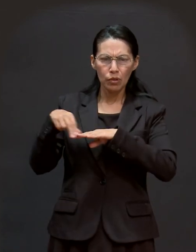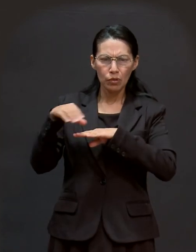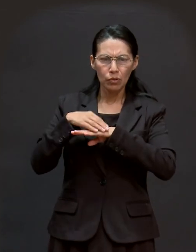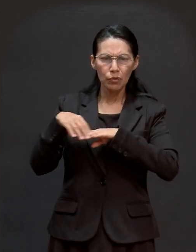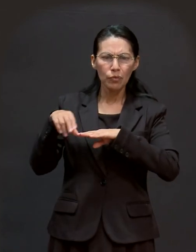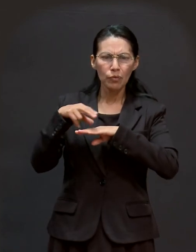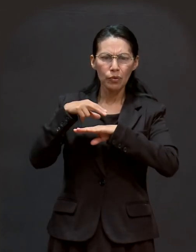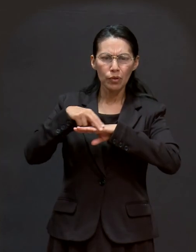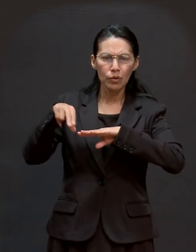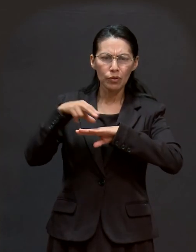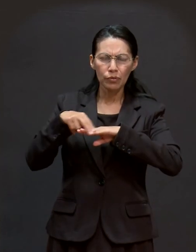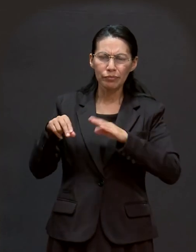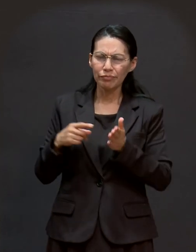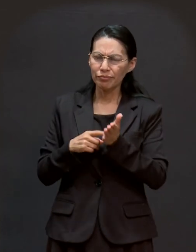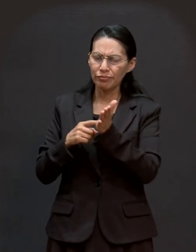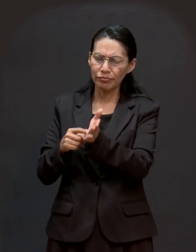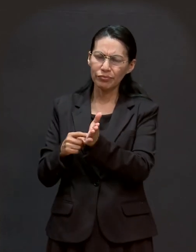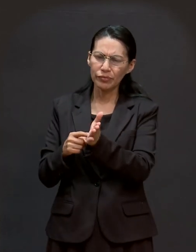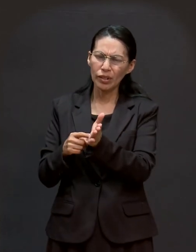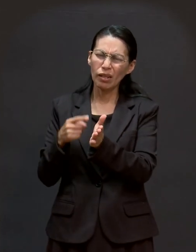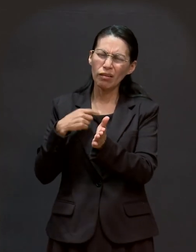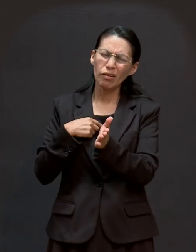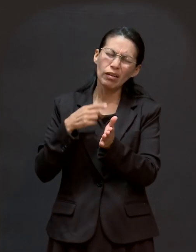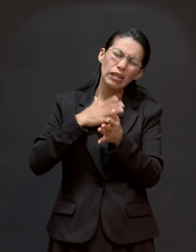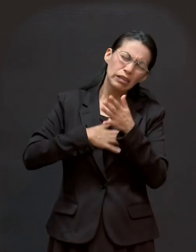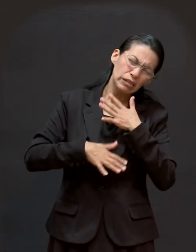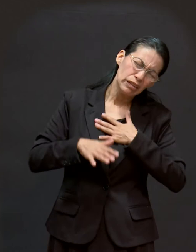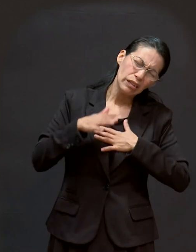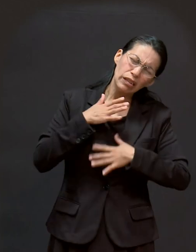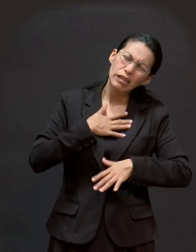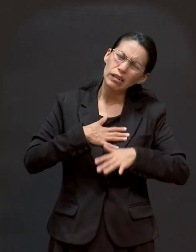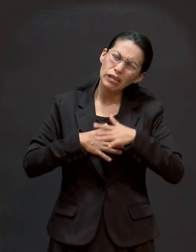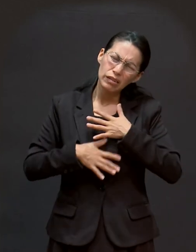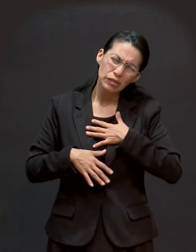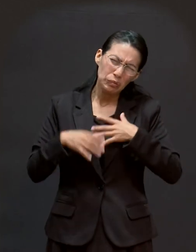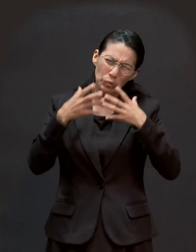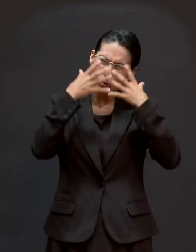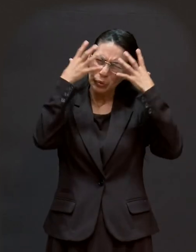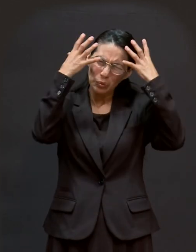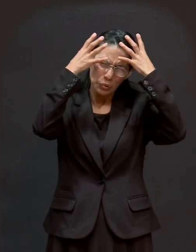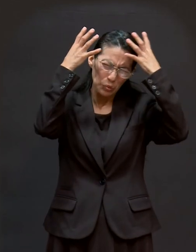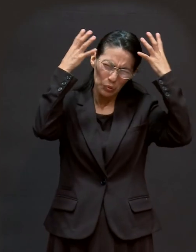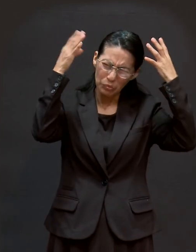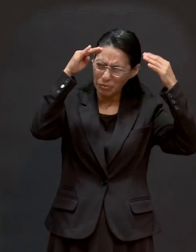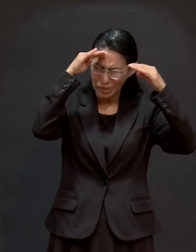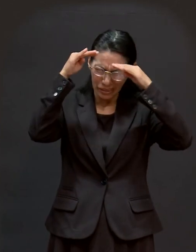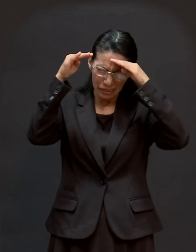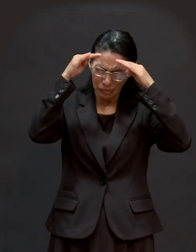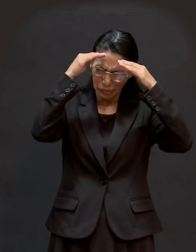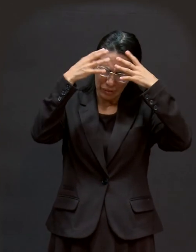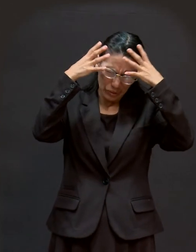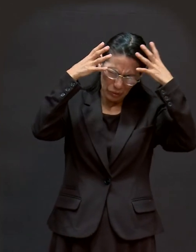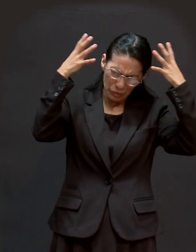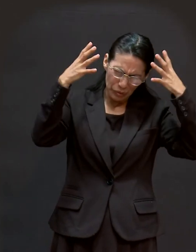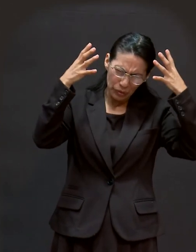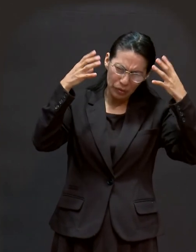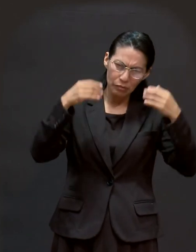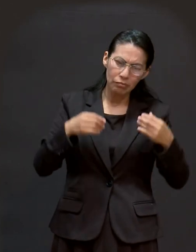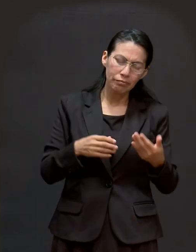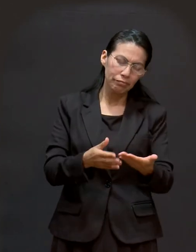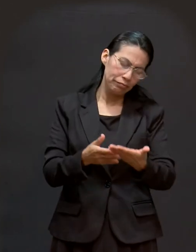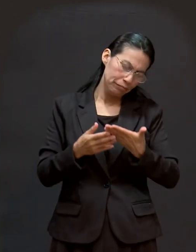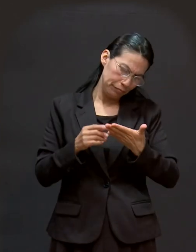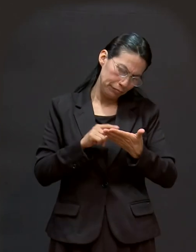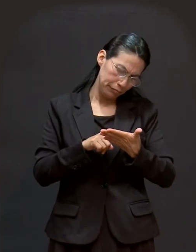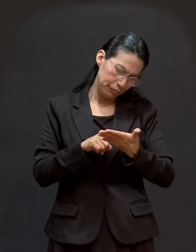lo doy y cuando le entregó el pase de abordar de abordar yo venía muy cansado estaba muy dolido estaba con todas las cosas que tenía en la cabeza